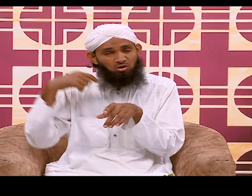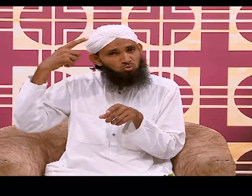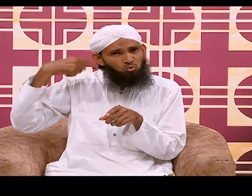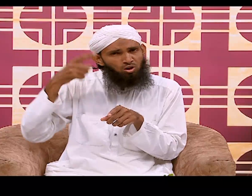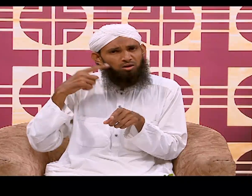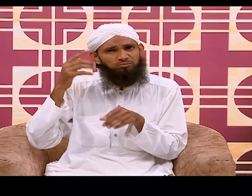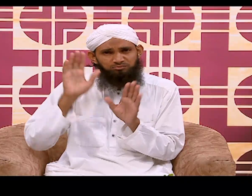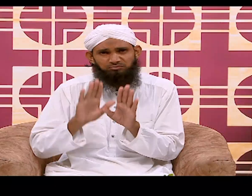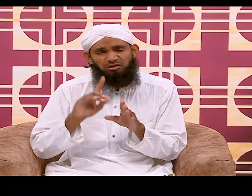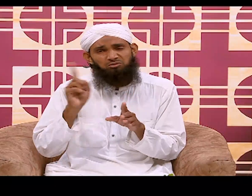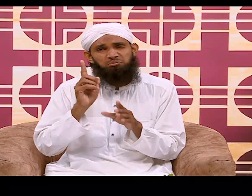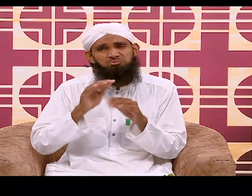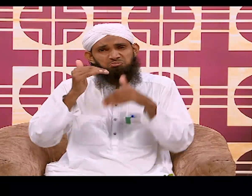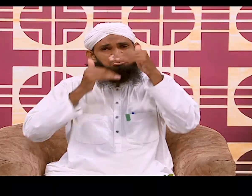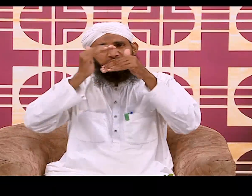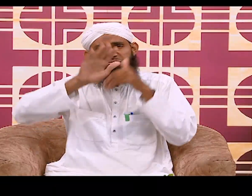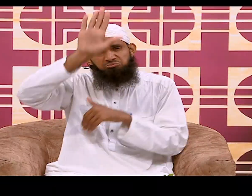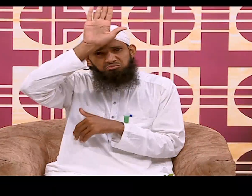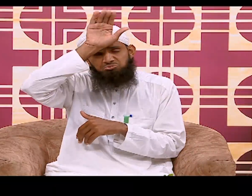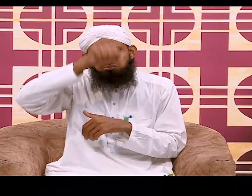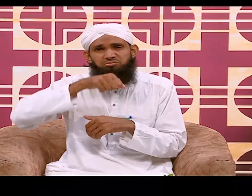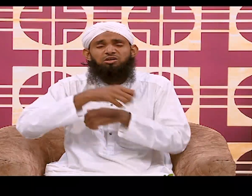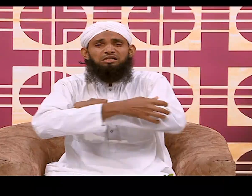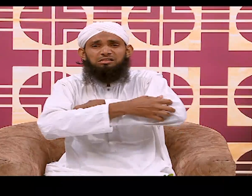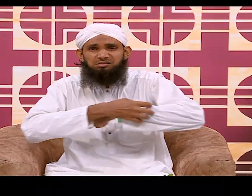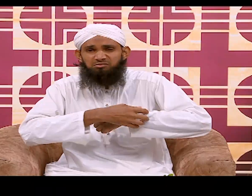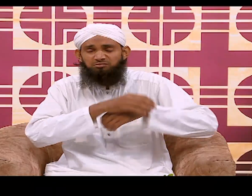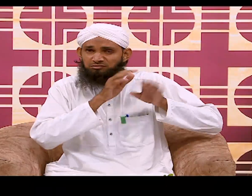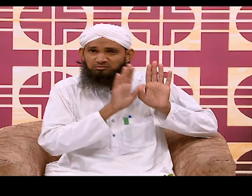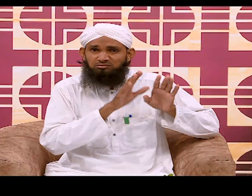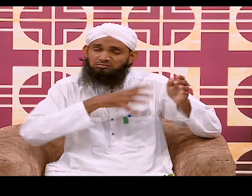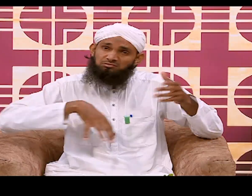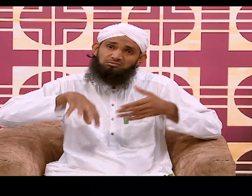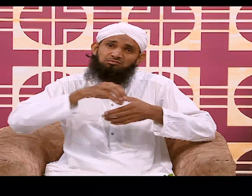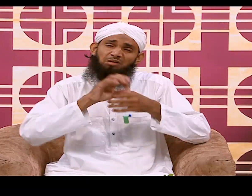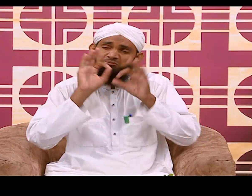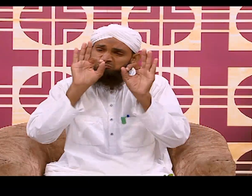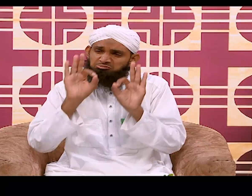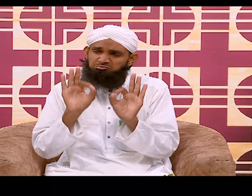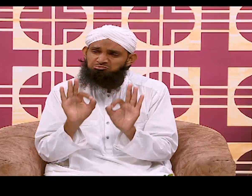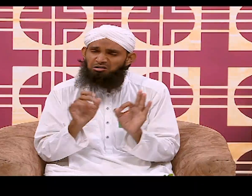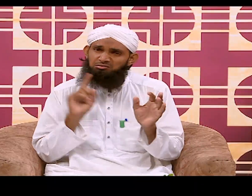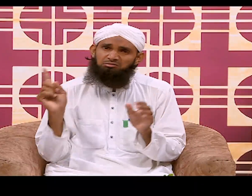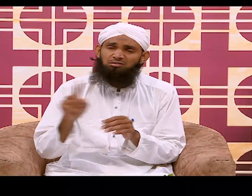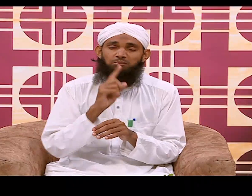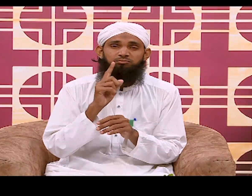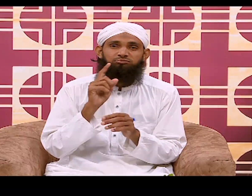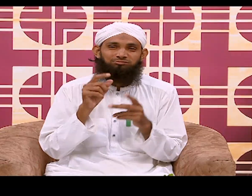سے بڑے بادشاہ سے لے کر غریب ترین آدمی تک، ہر وہ شخص جس نے کلمہ پڑھا